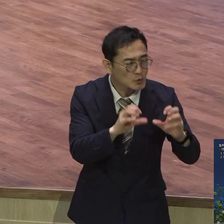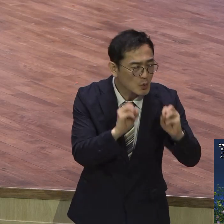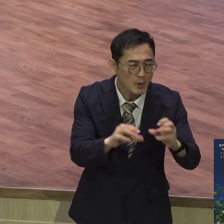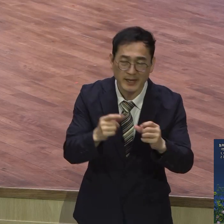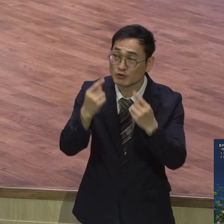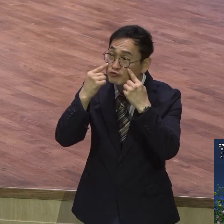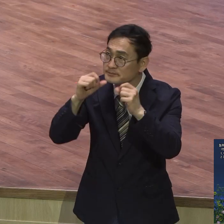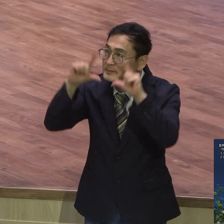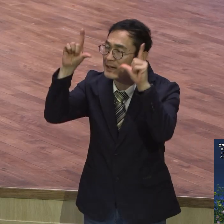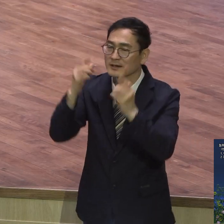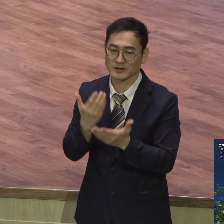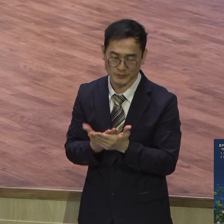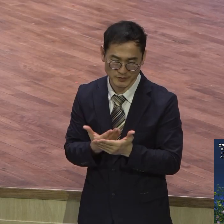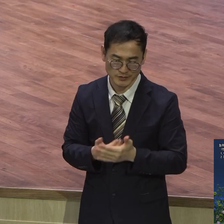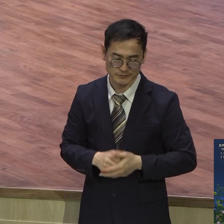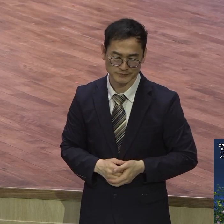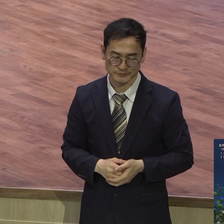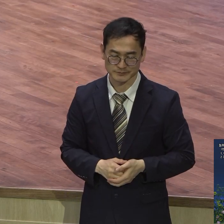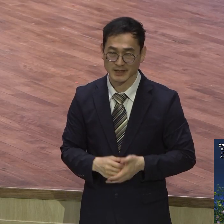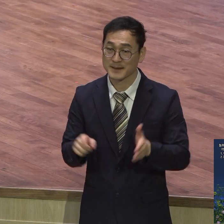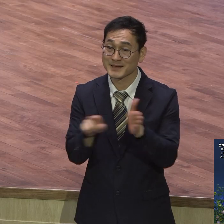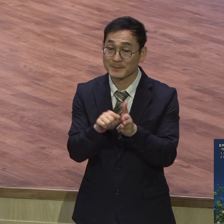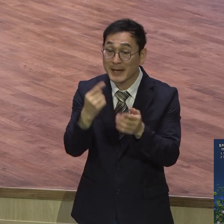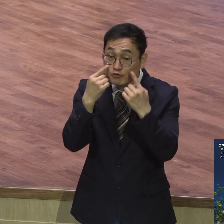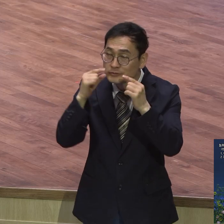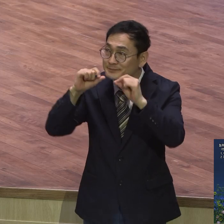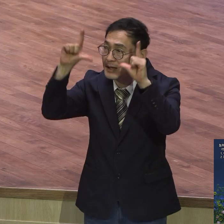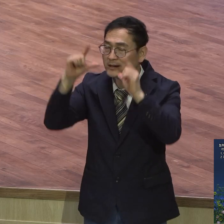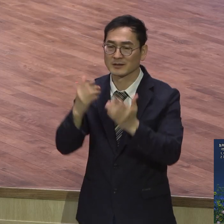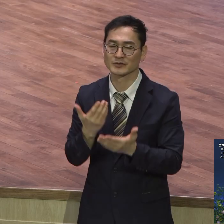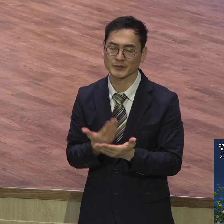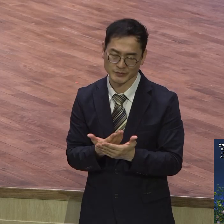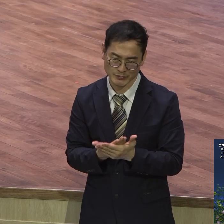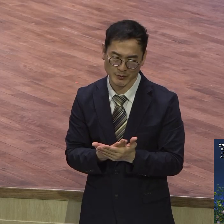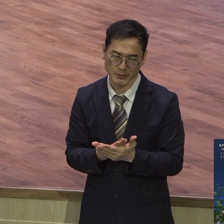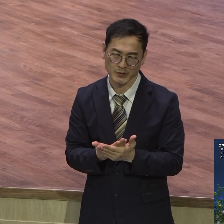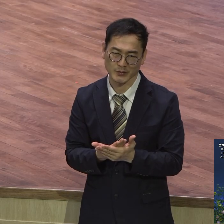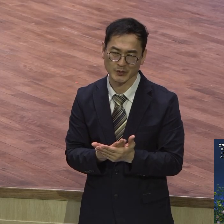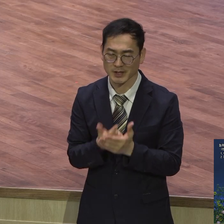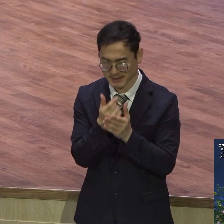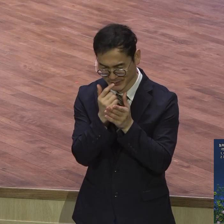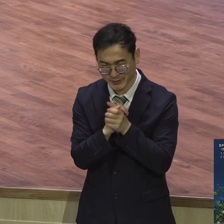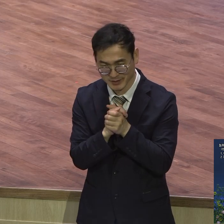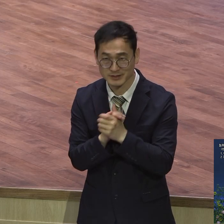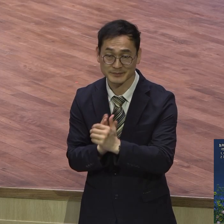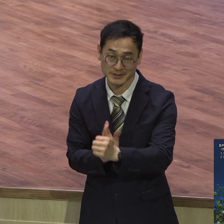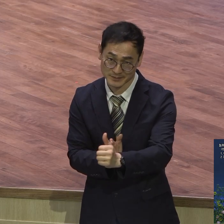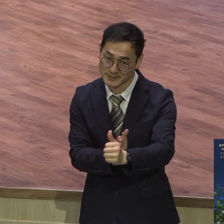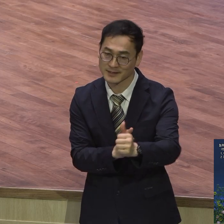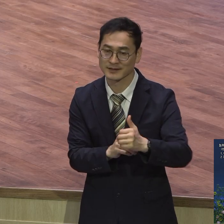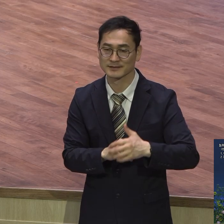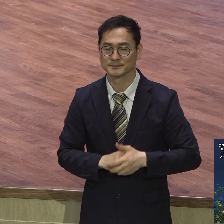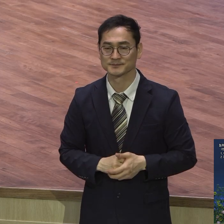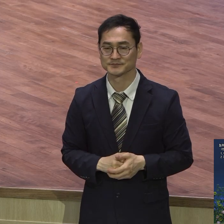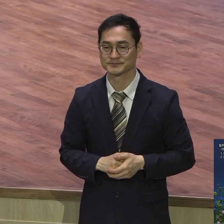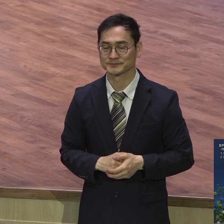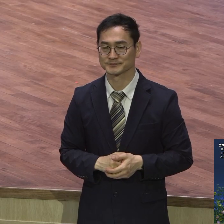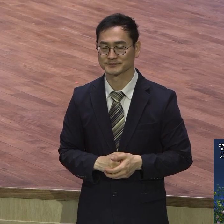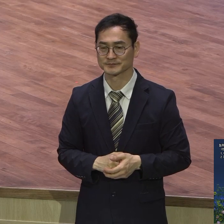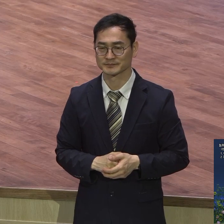허락하여 주옵사사 믿음의 눈을 허락하여 주옵사사 여러분에게 지금 이스라엘 베스트와 같은